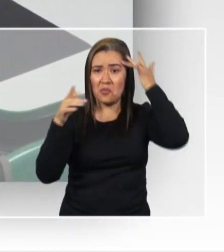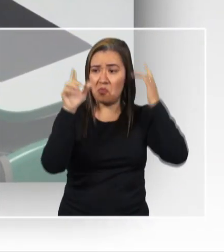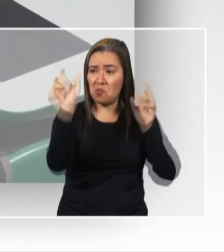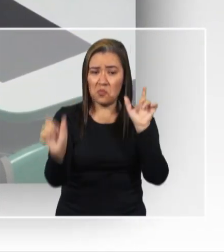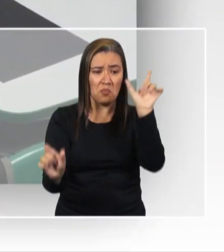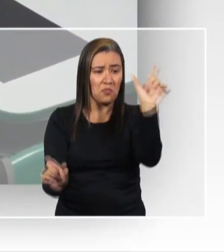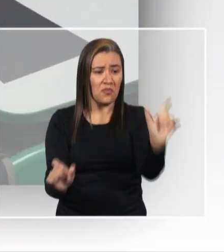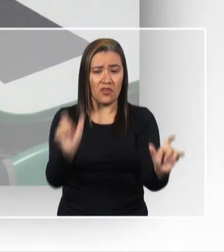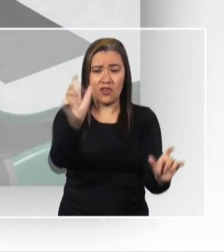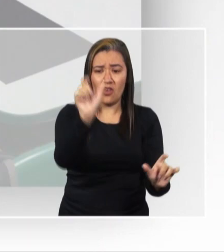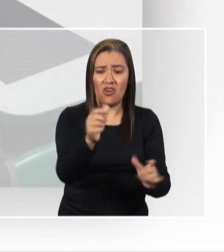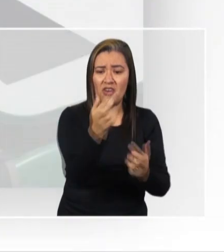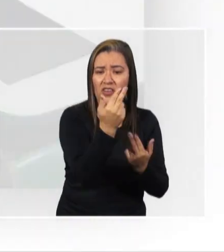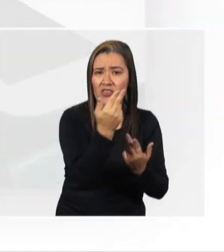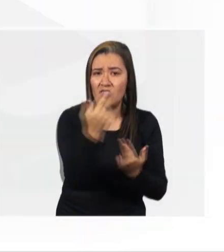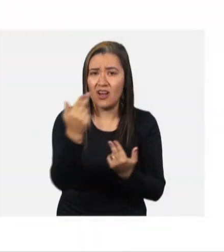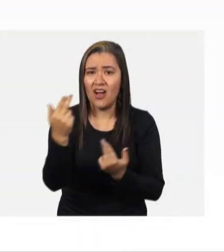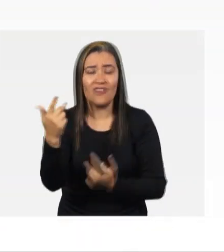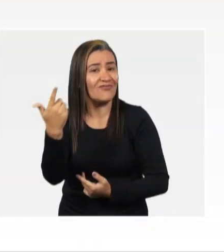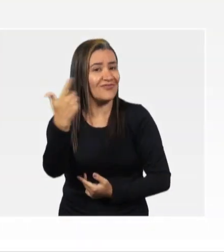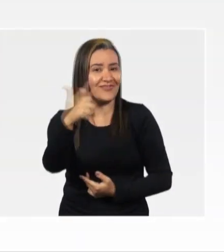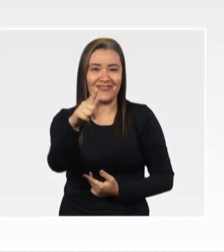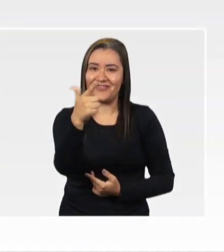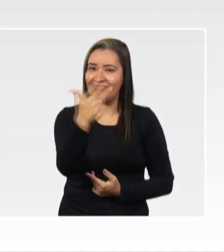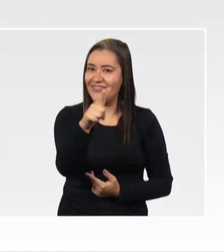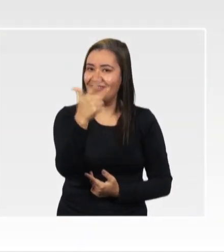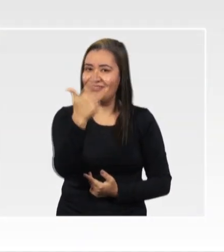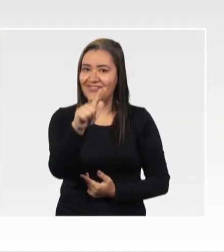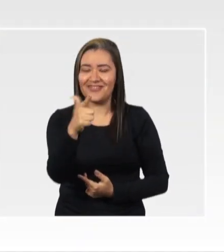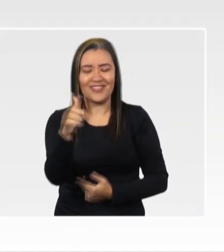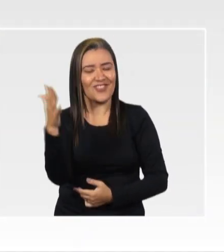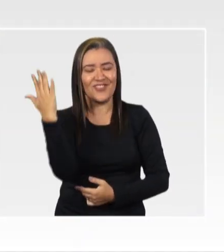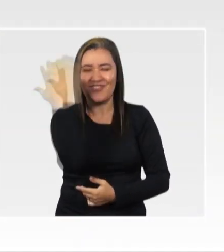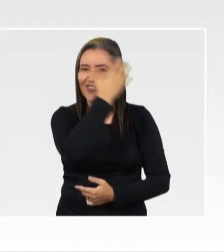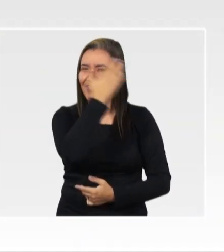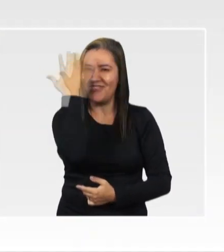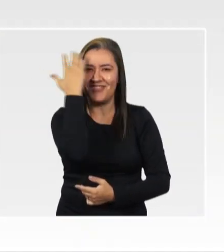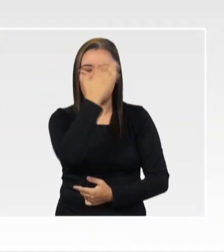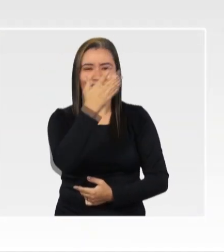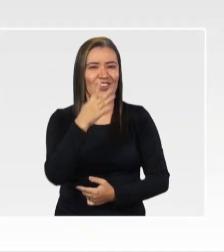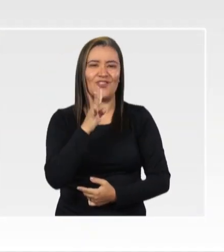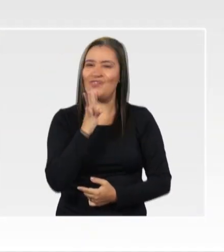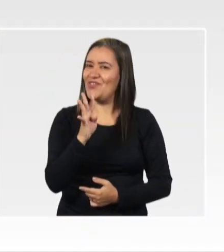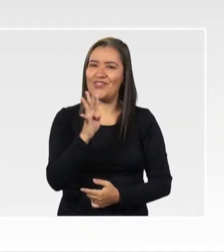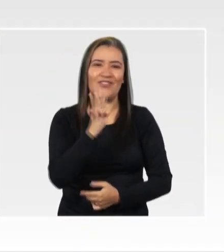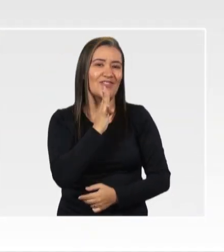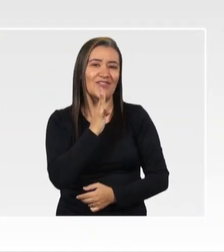Pai. Alguém igual a você não vi